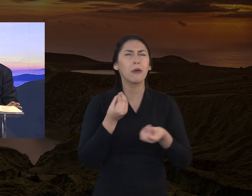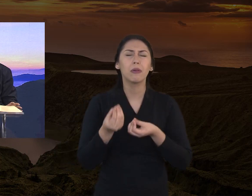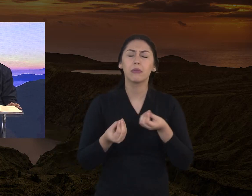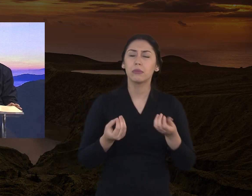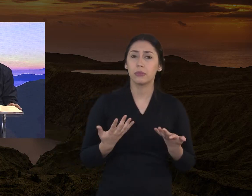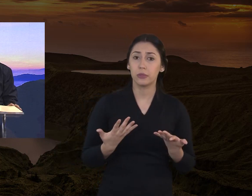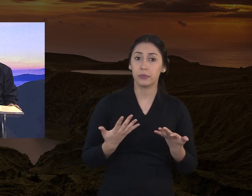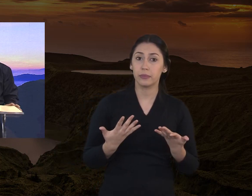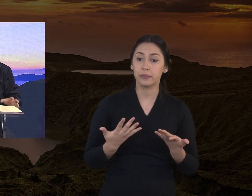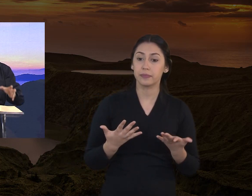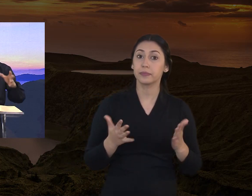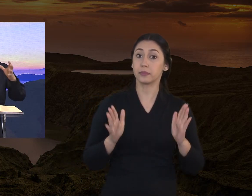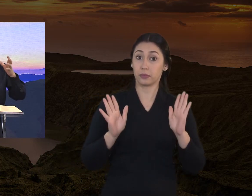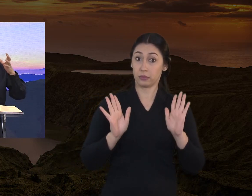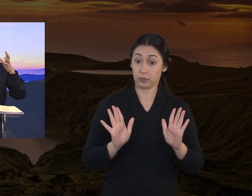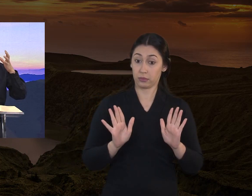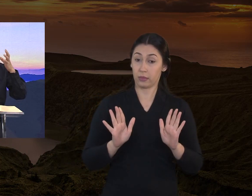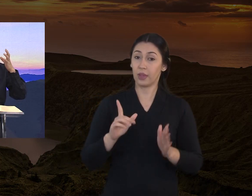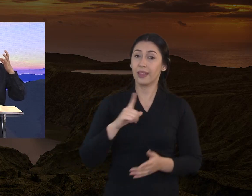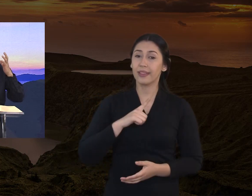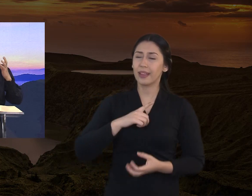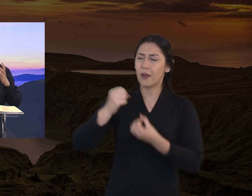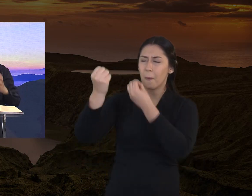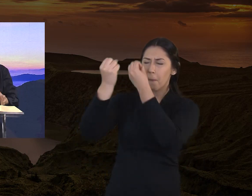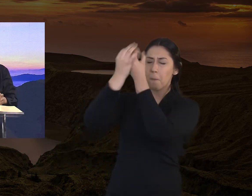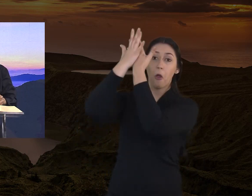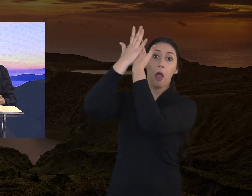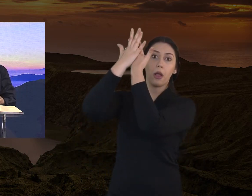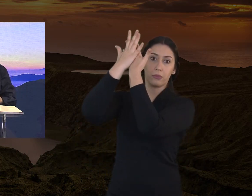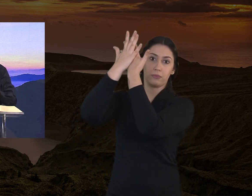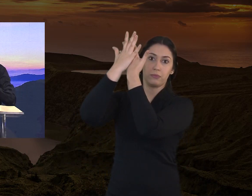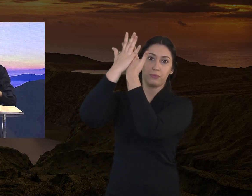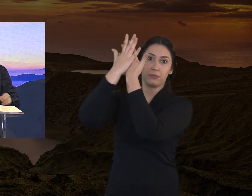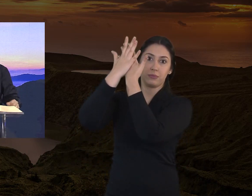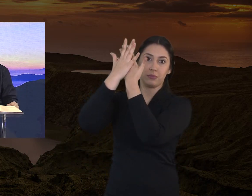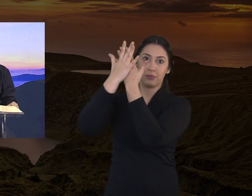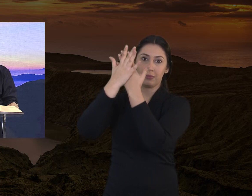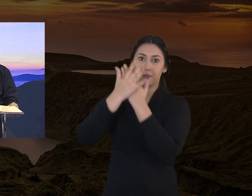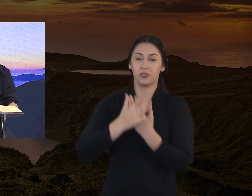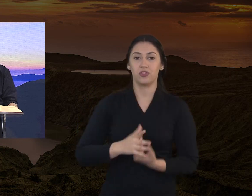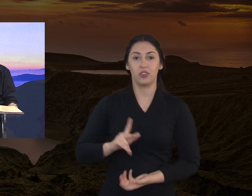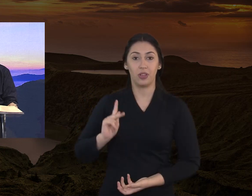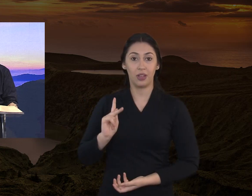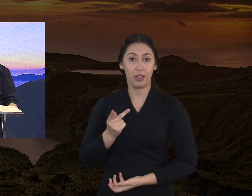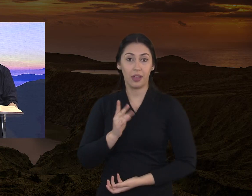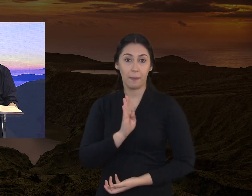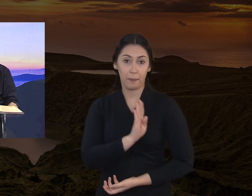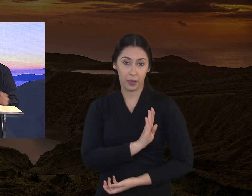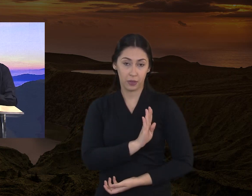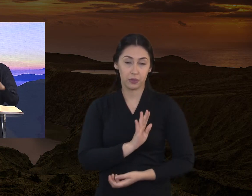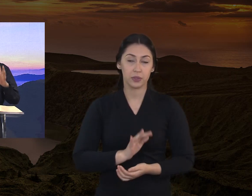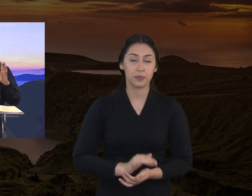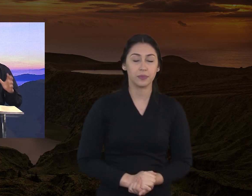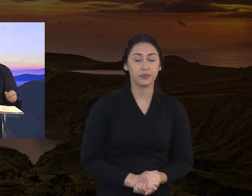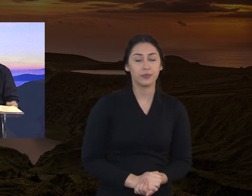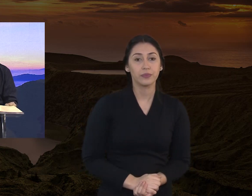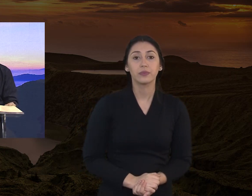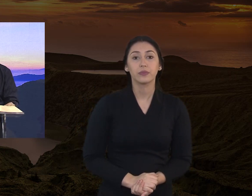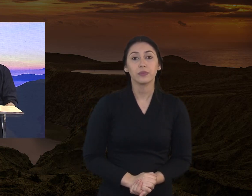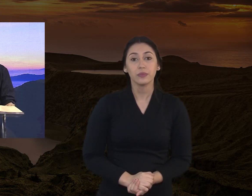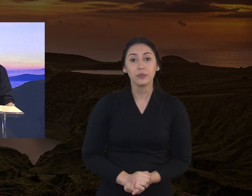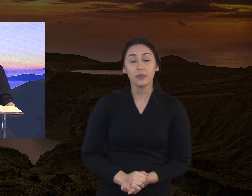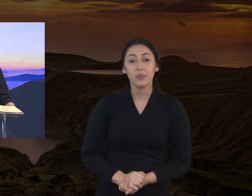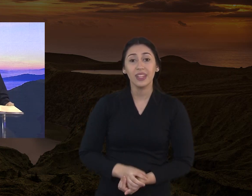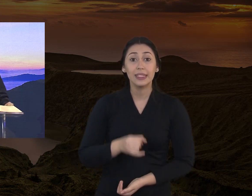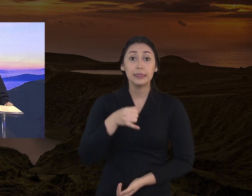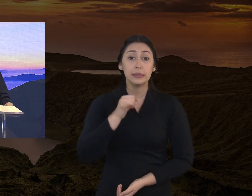primogênito da criação? Aí vem aquela luz maravilhosa do livro de Hebreus. Se nós não tivéssemos